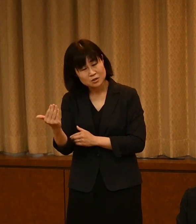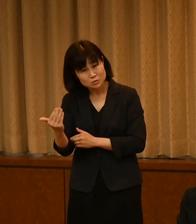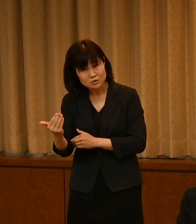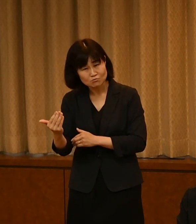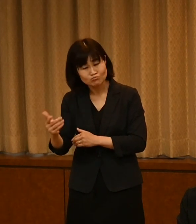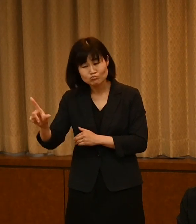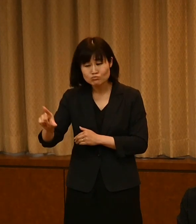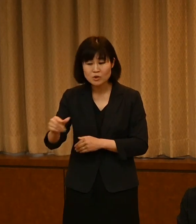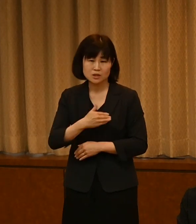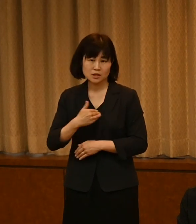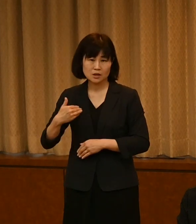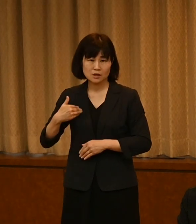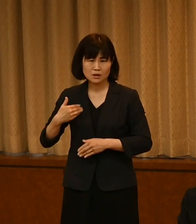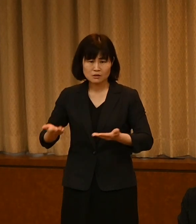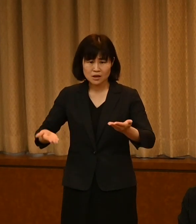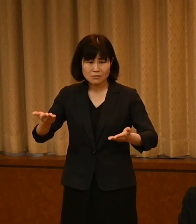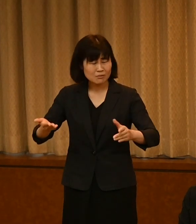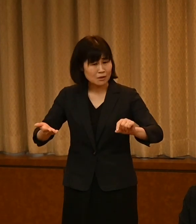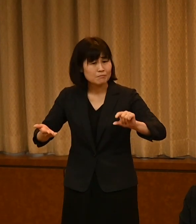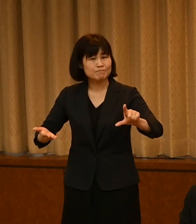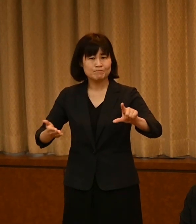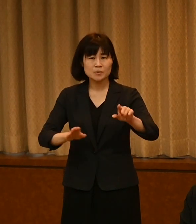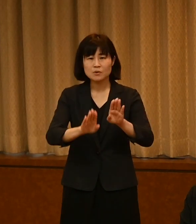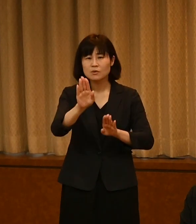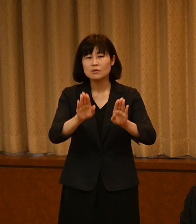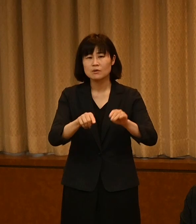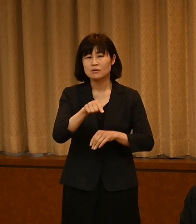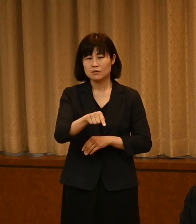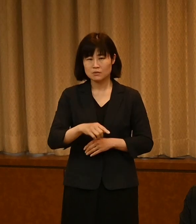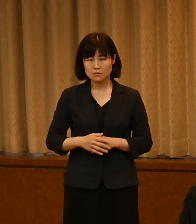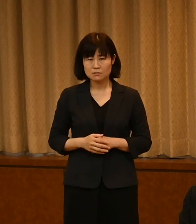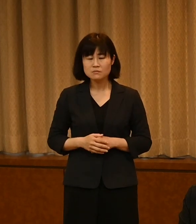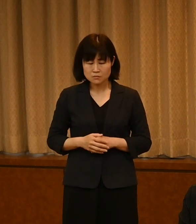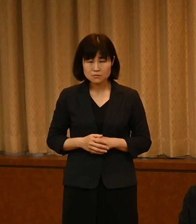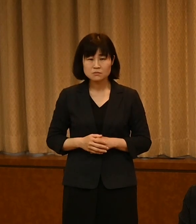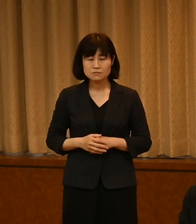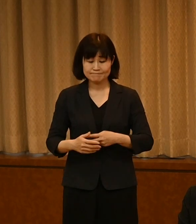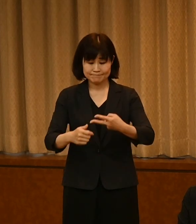っていない状態が続いています。そしてもう一つは